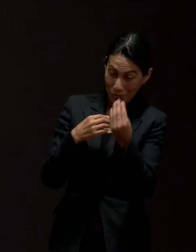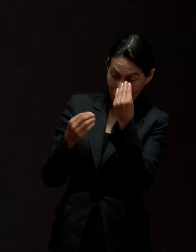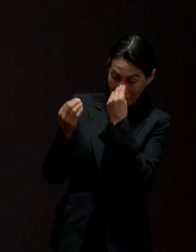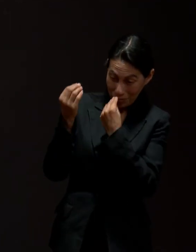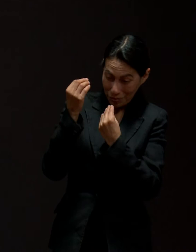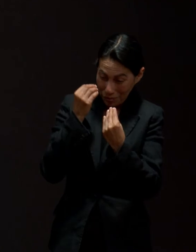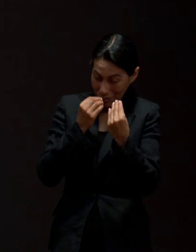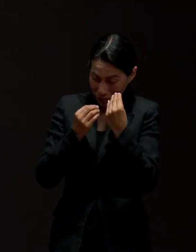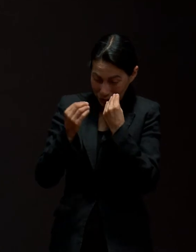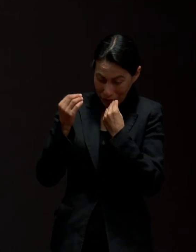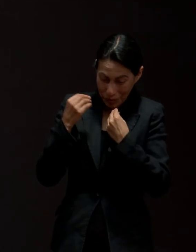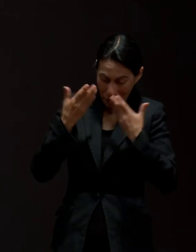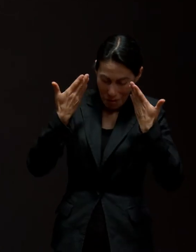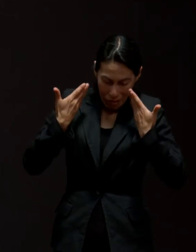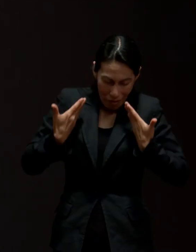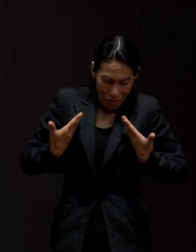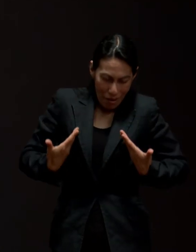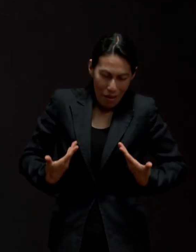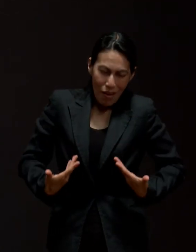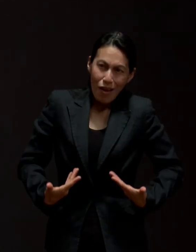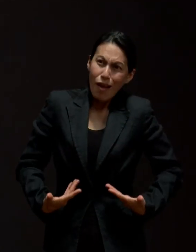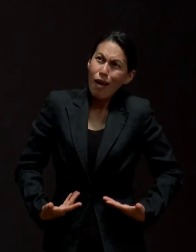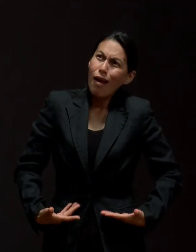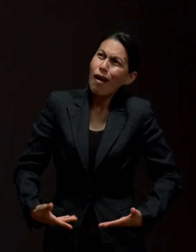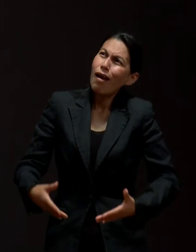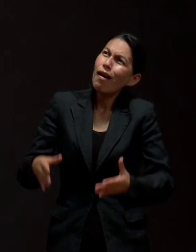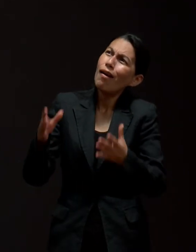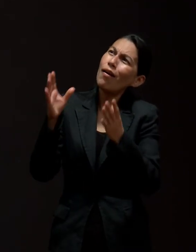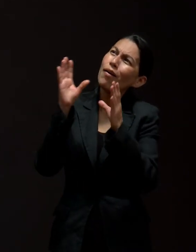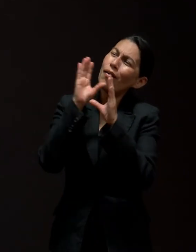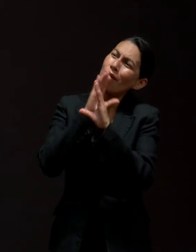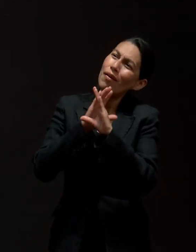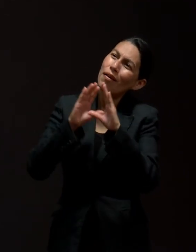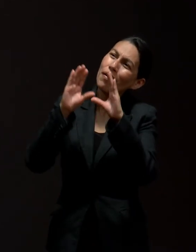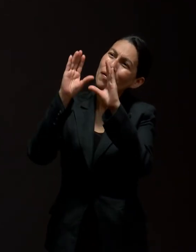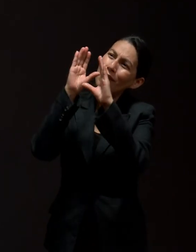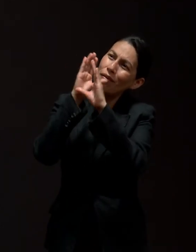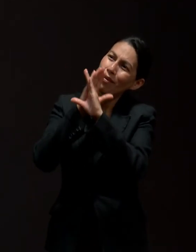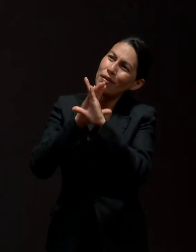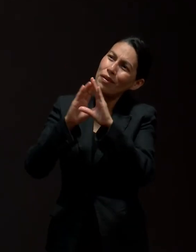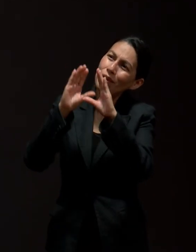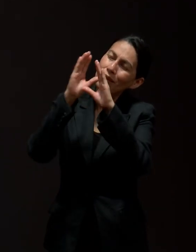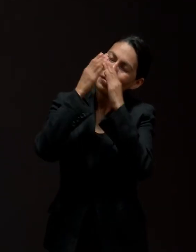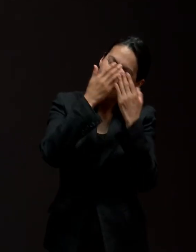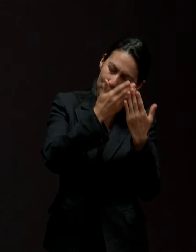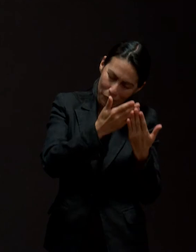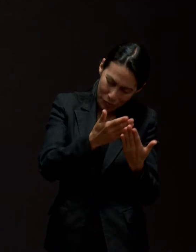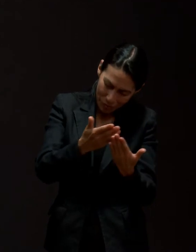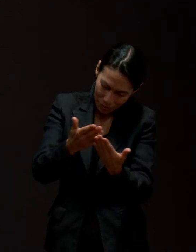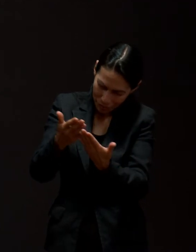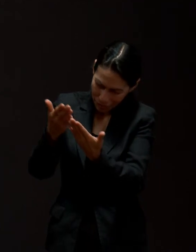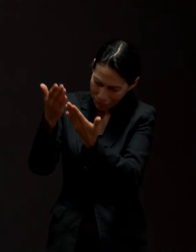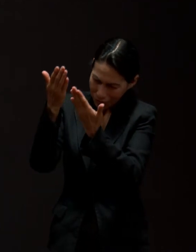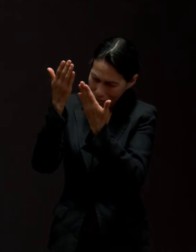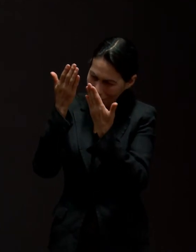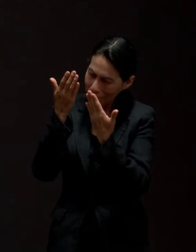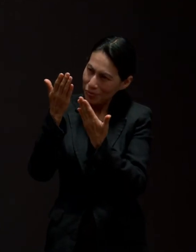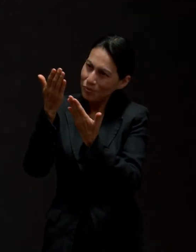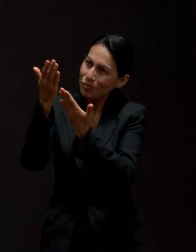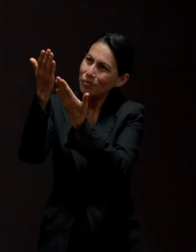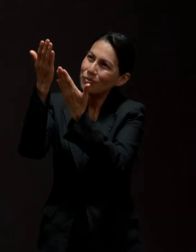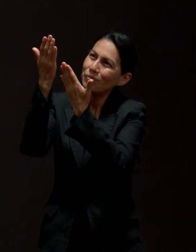cantar, tú me formaste con poder.